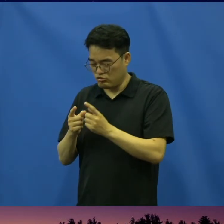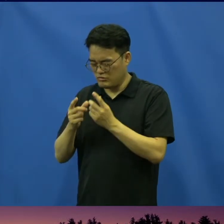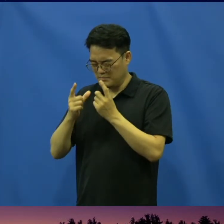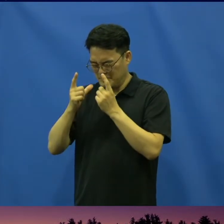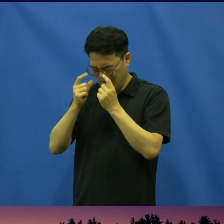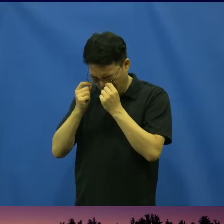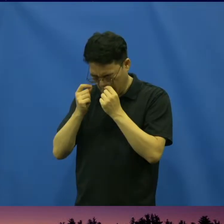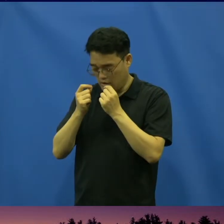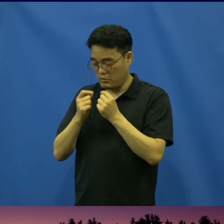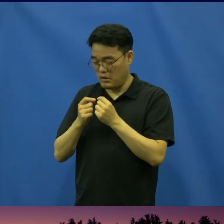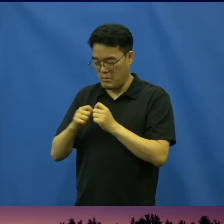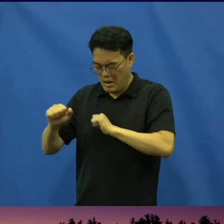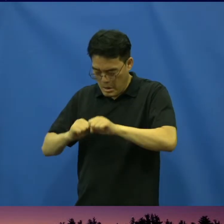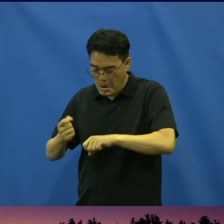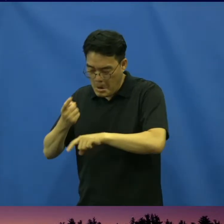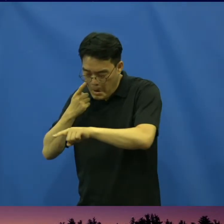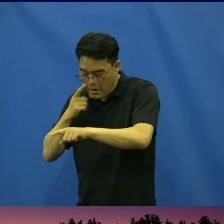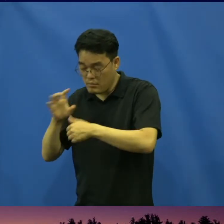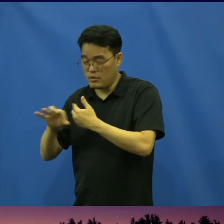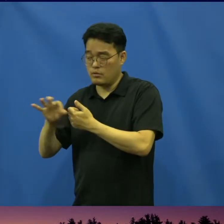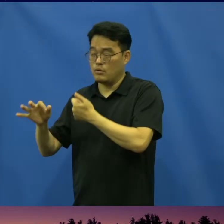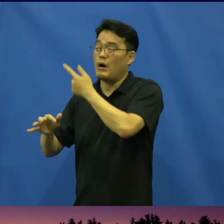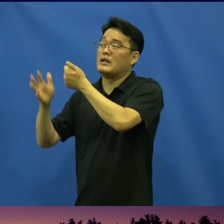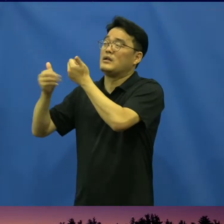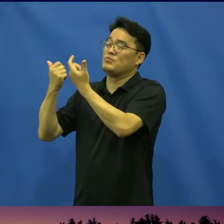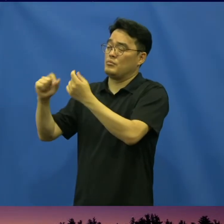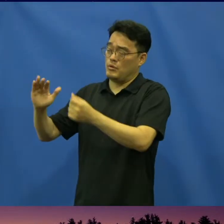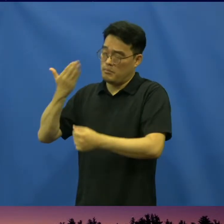옆에서 들으면 아닌데 따라가요.